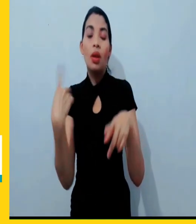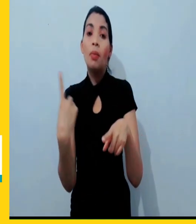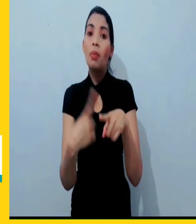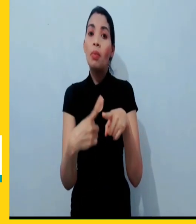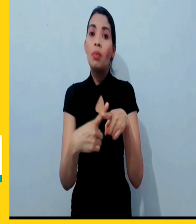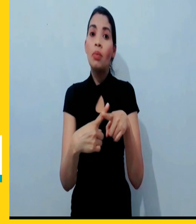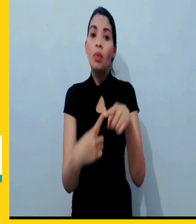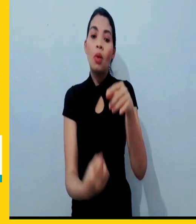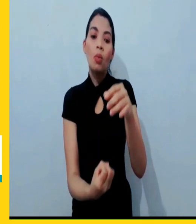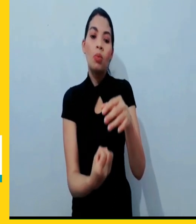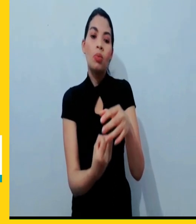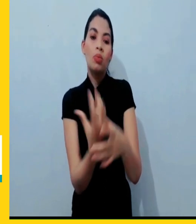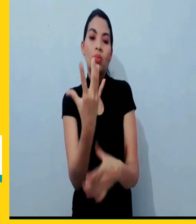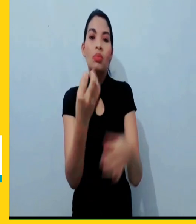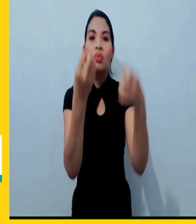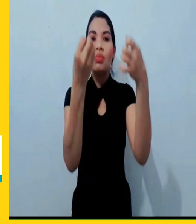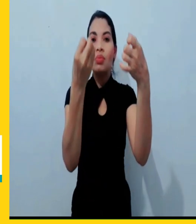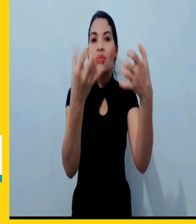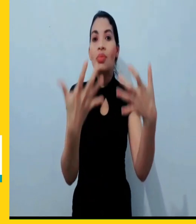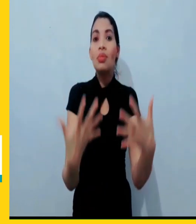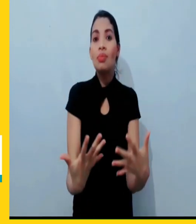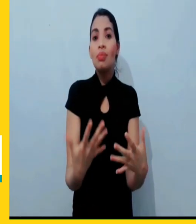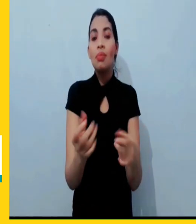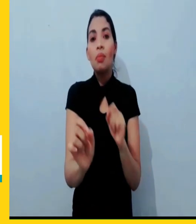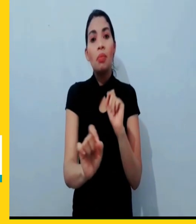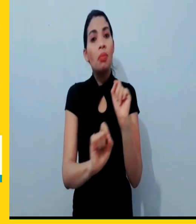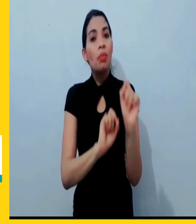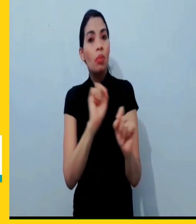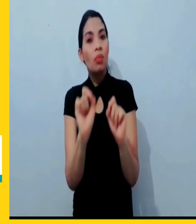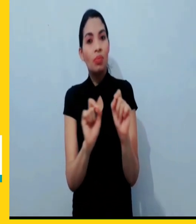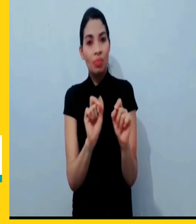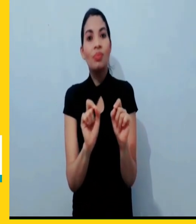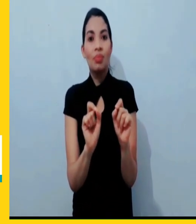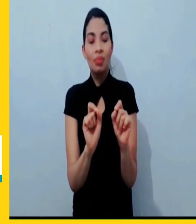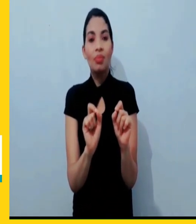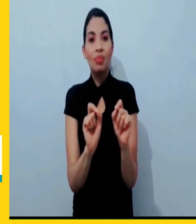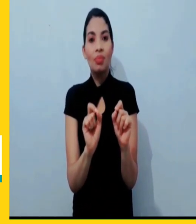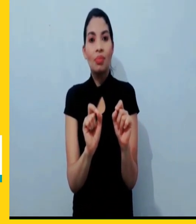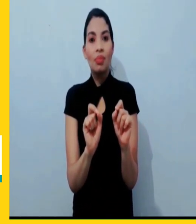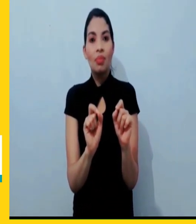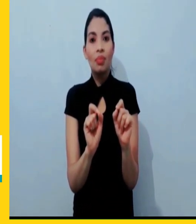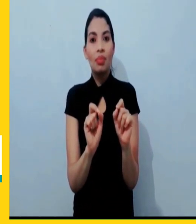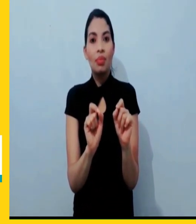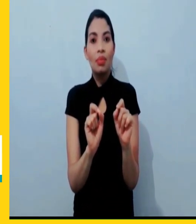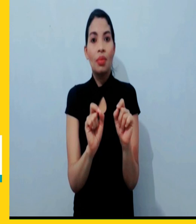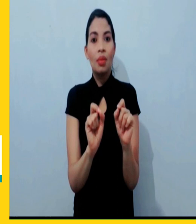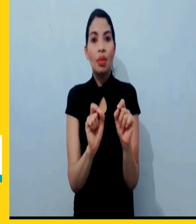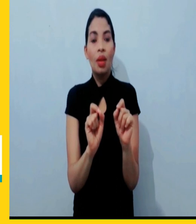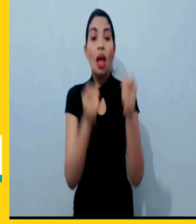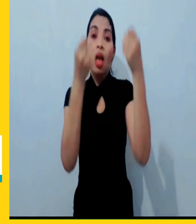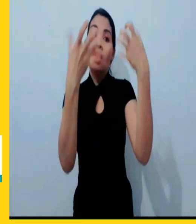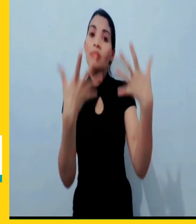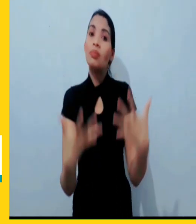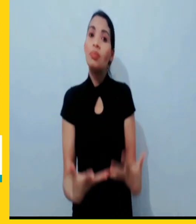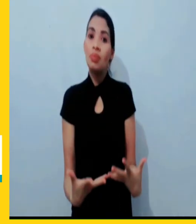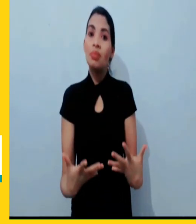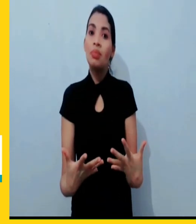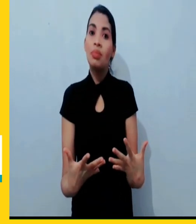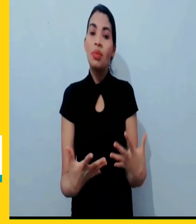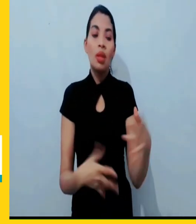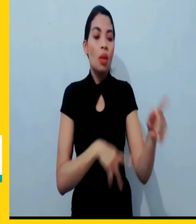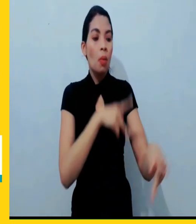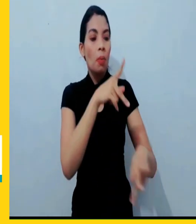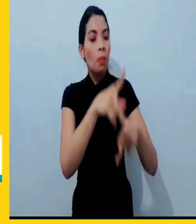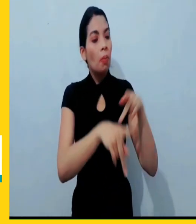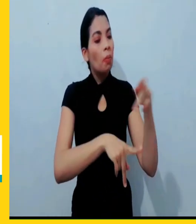pois, segundo Gogel, 2007, Apud, Floriani, 2017, página 10,